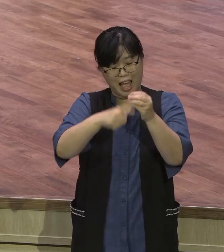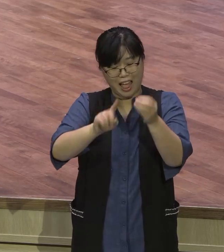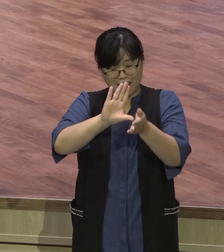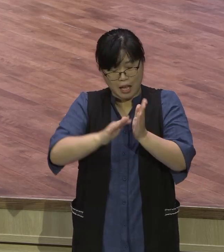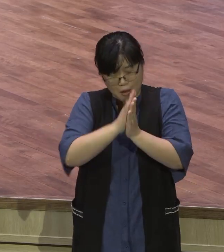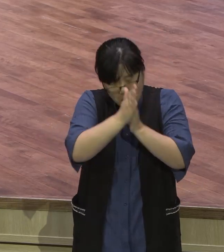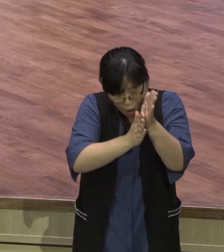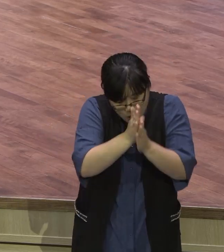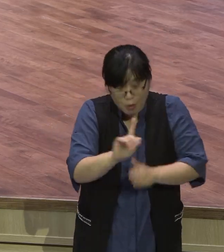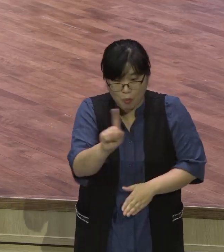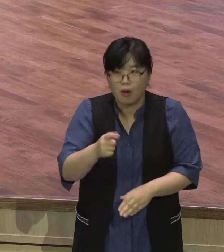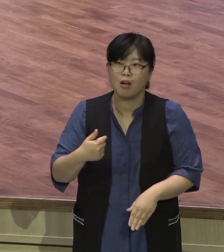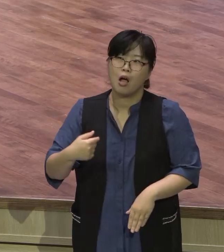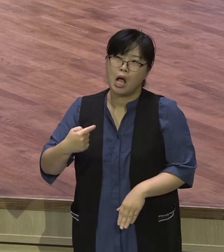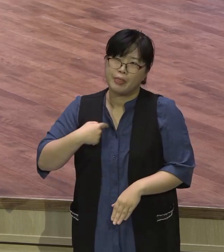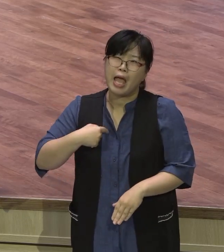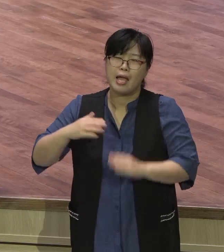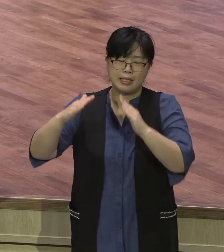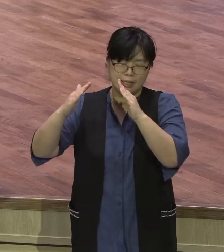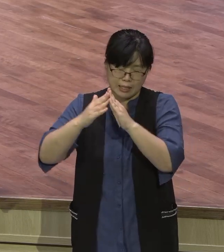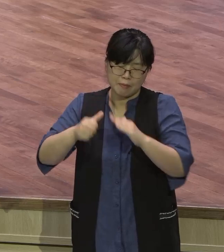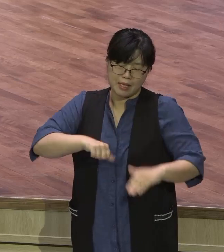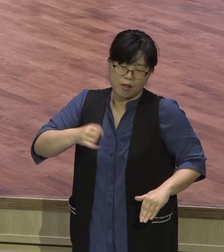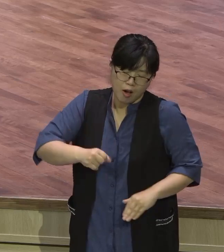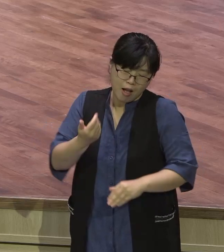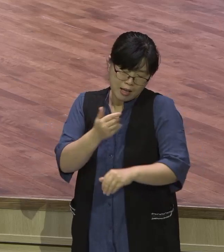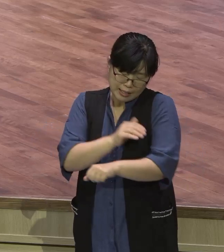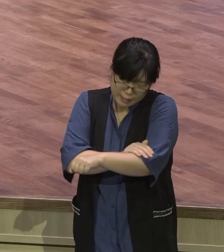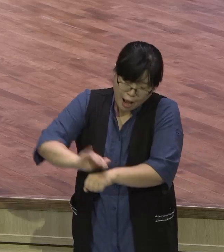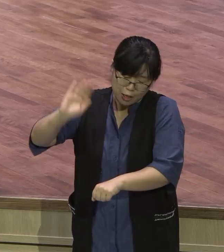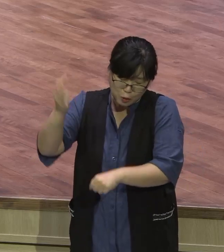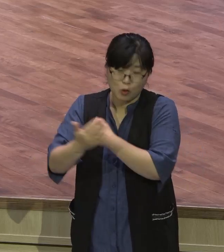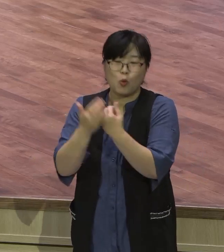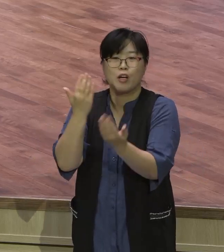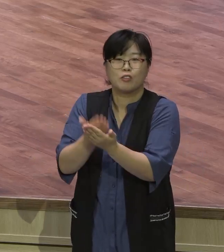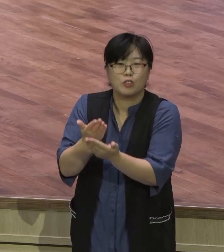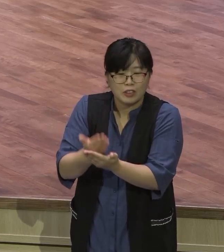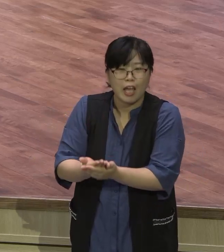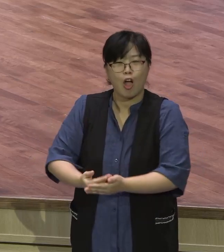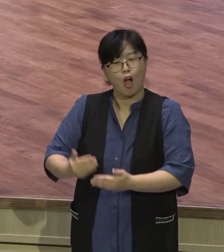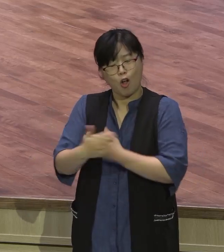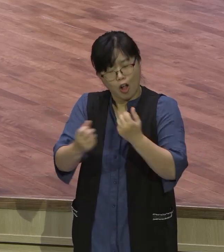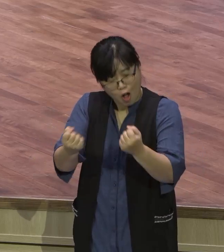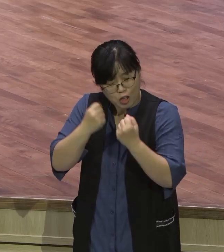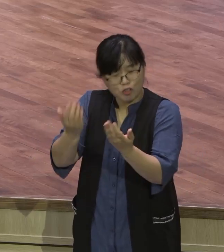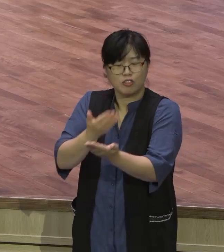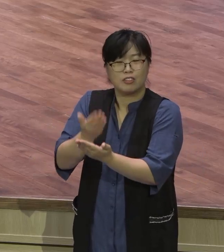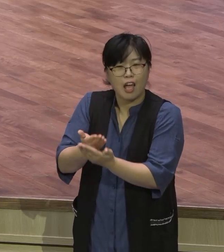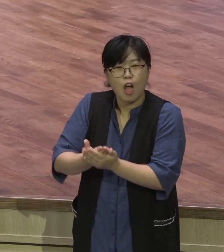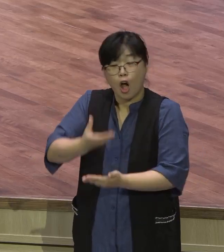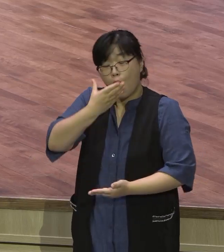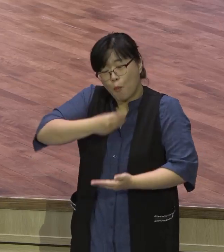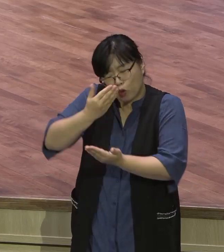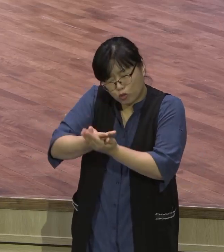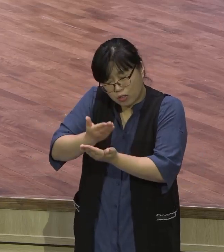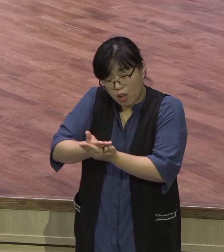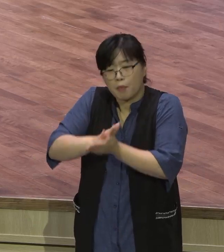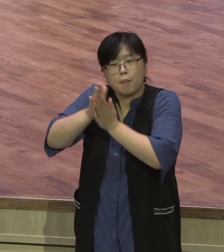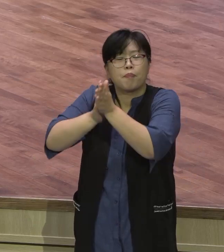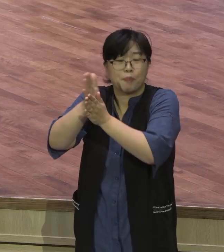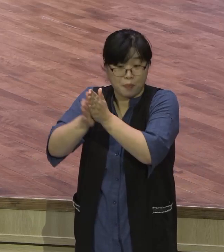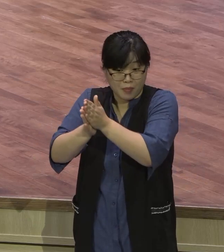집안 잘 되나 해와 달을 보고 그냥 빌기도 하고 큰 나무나 신기한 거 신비한 거 있으면 그야말로 그냥